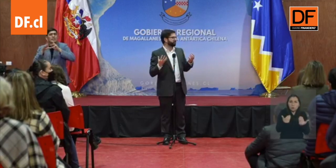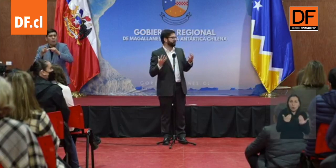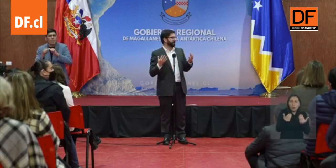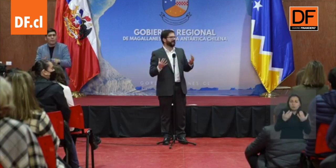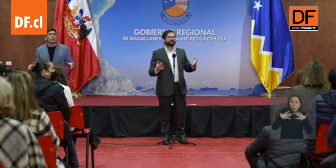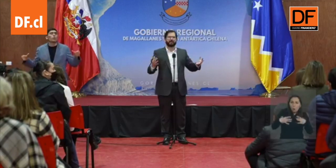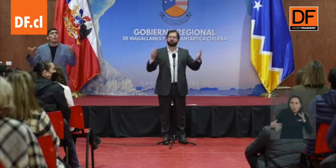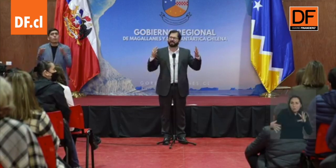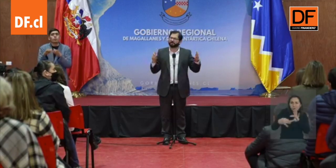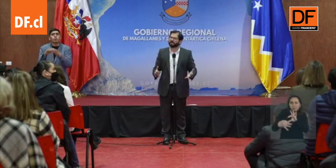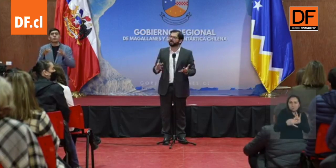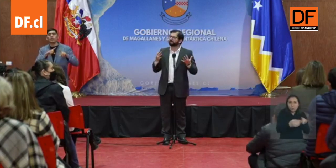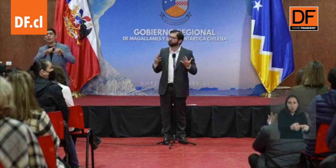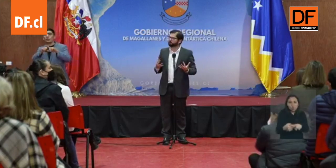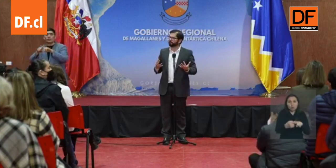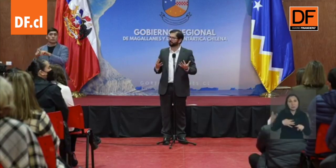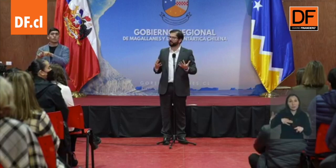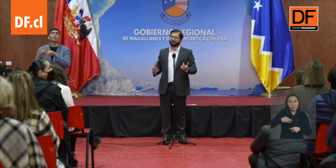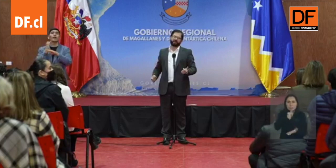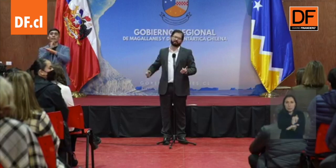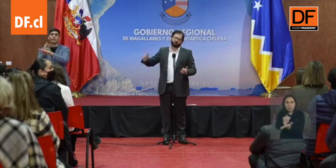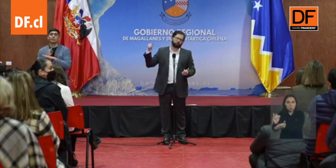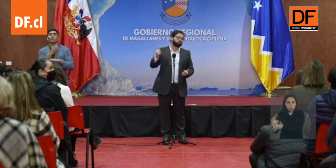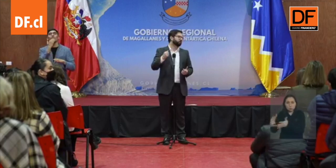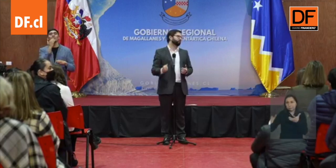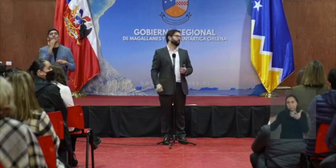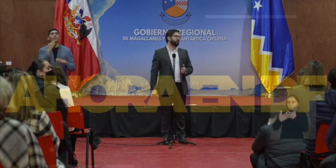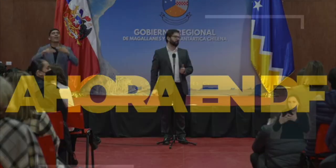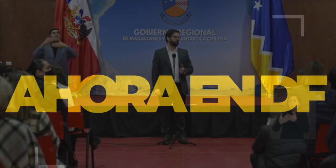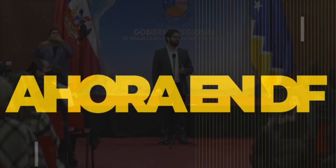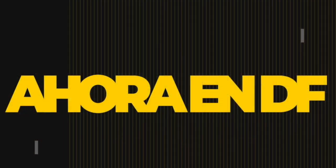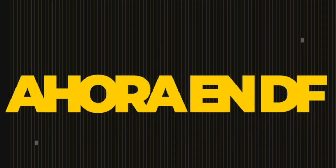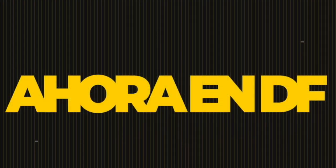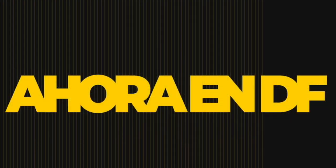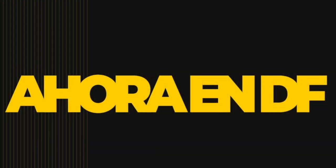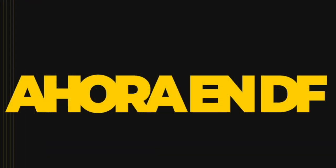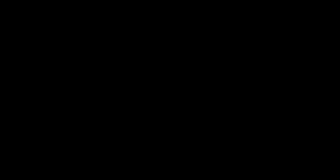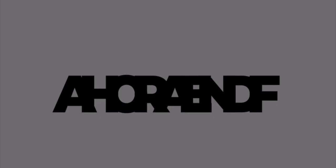cuerpo entre la sociedad civil y las instituciones para que avancemos juntos hacia un mismo lado.